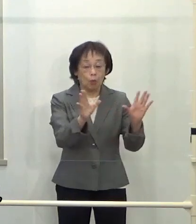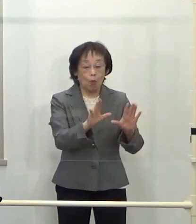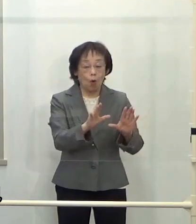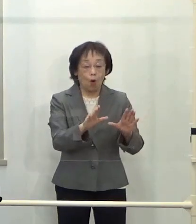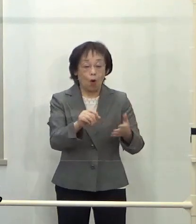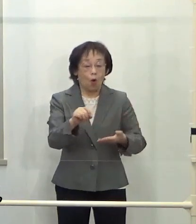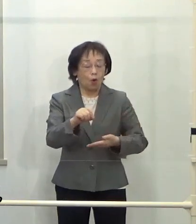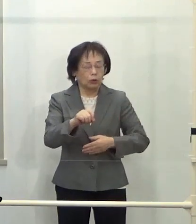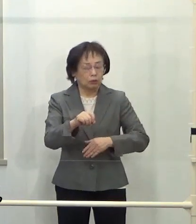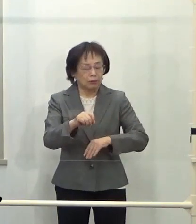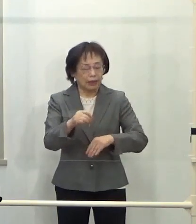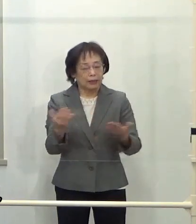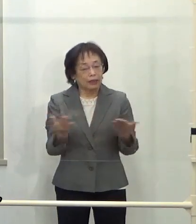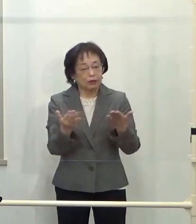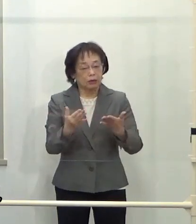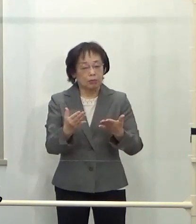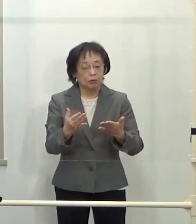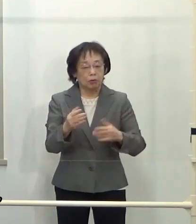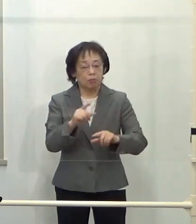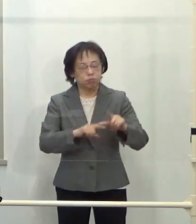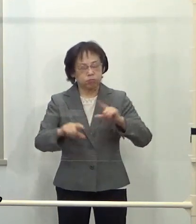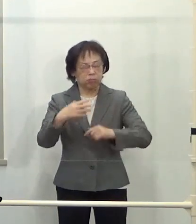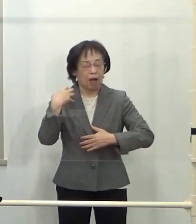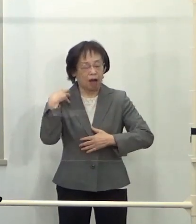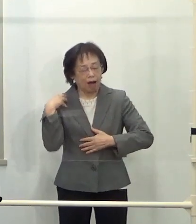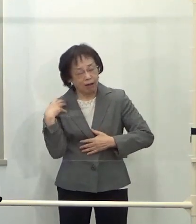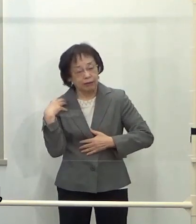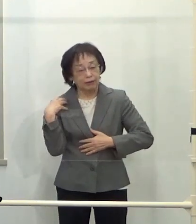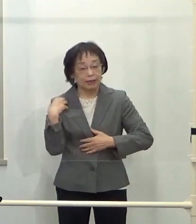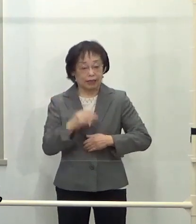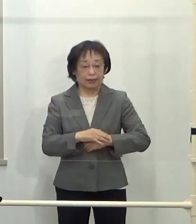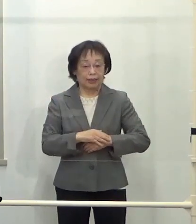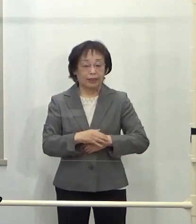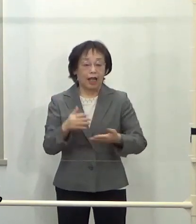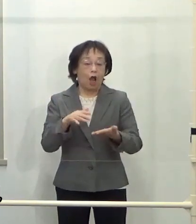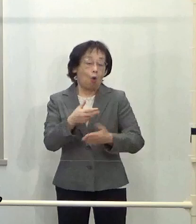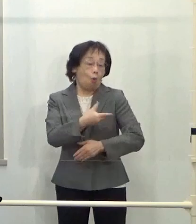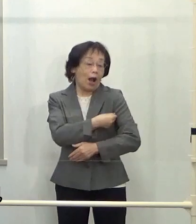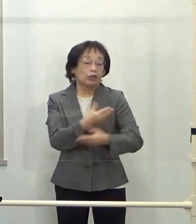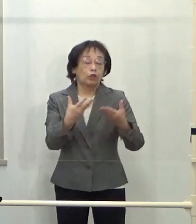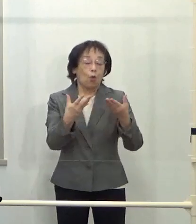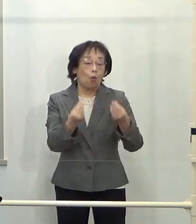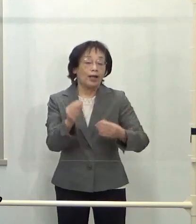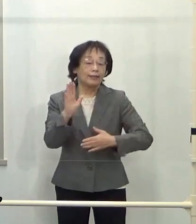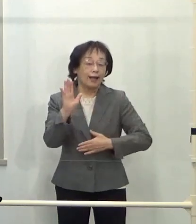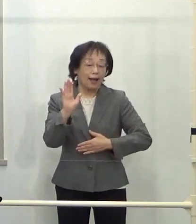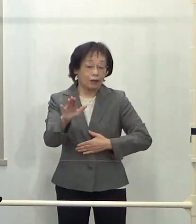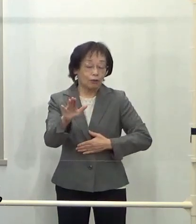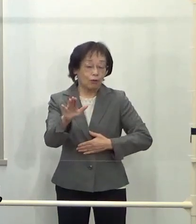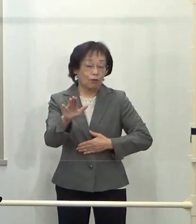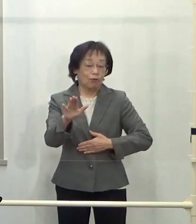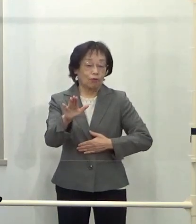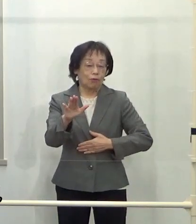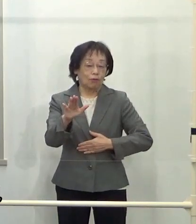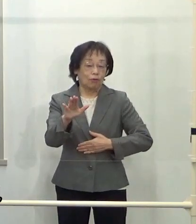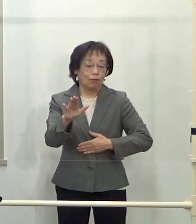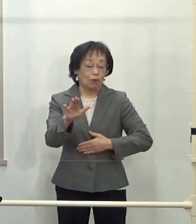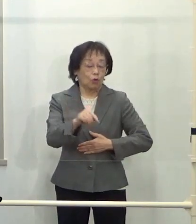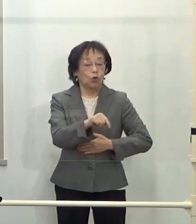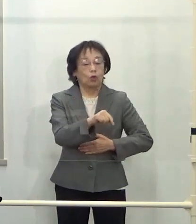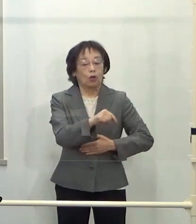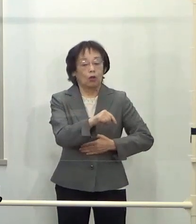な負担になるのではないかということと、それから接種した後ですね、しばらくちょっとそこ